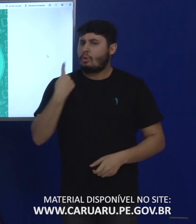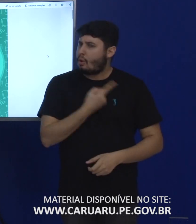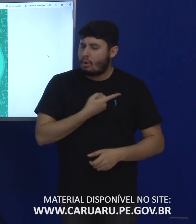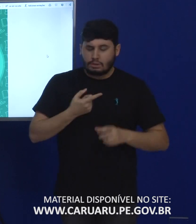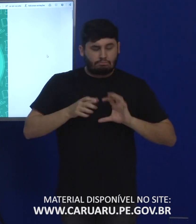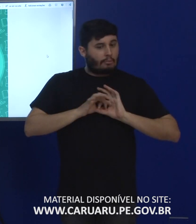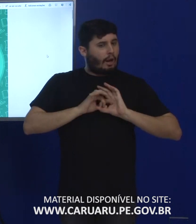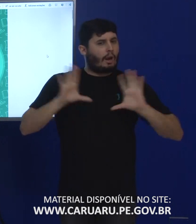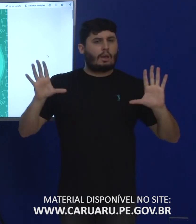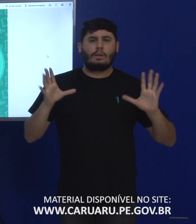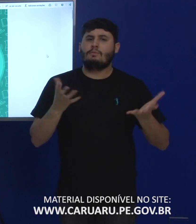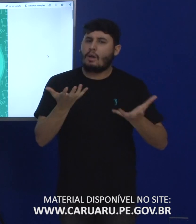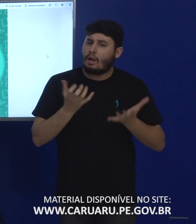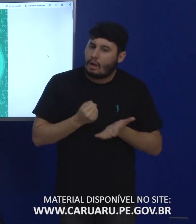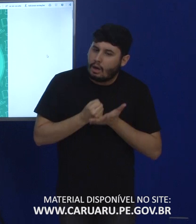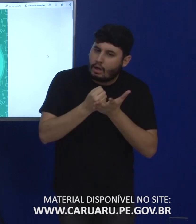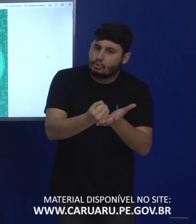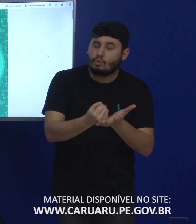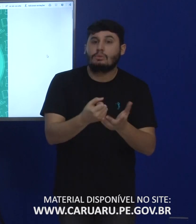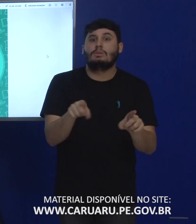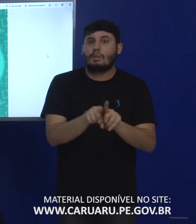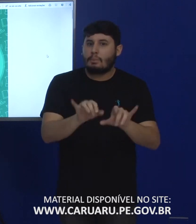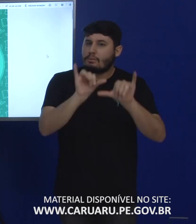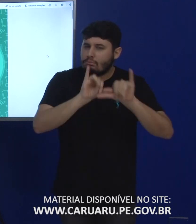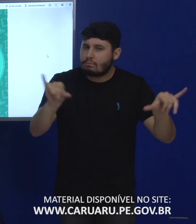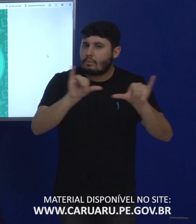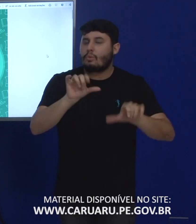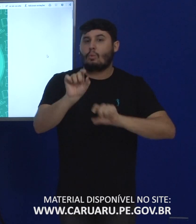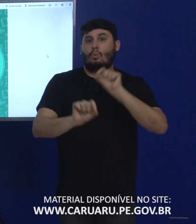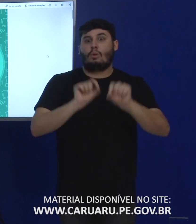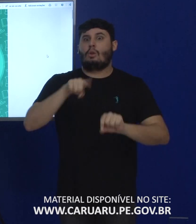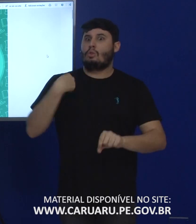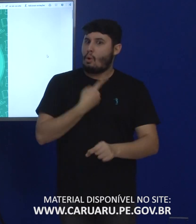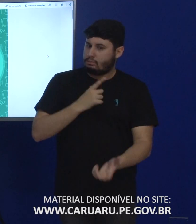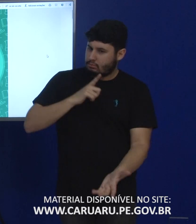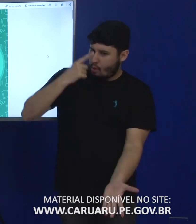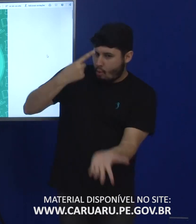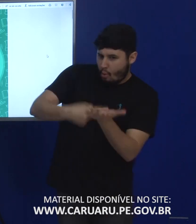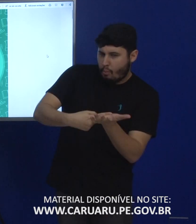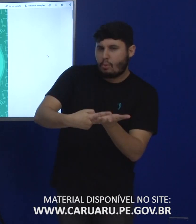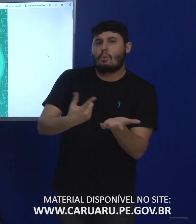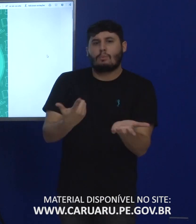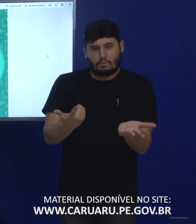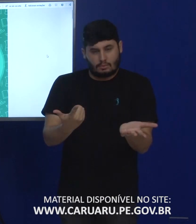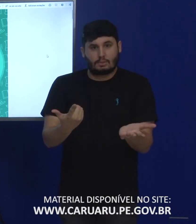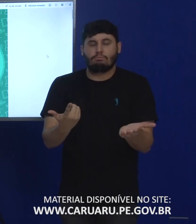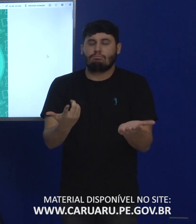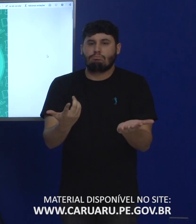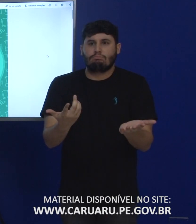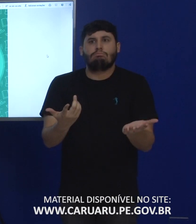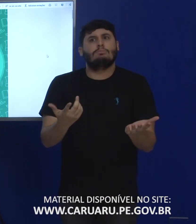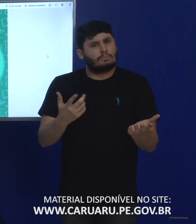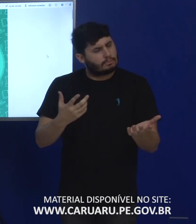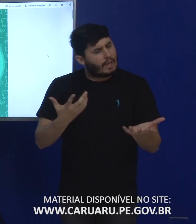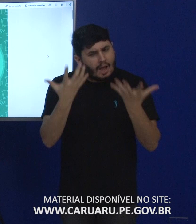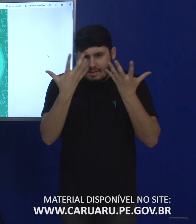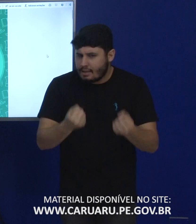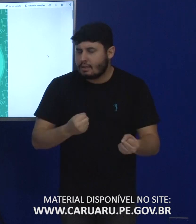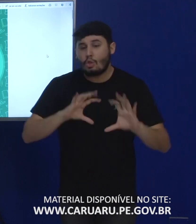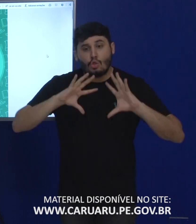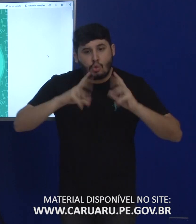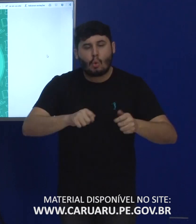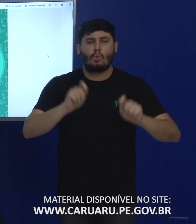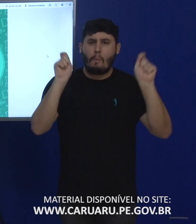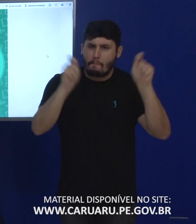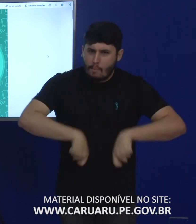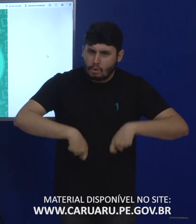à disposição e reafirmando com vocês o nosso compromisso diante de todas as possibilidades que já estão